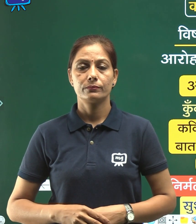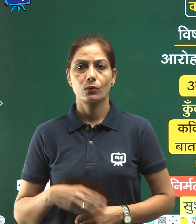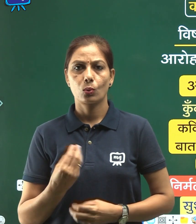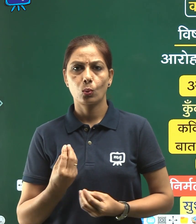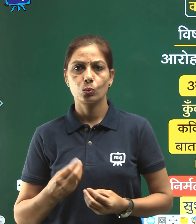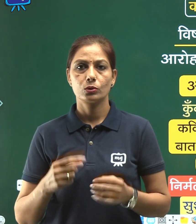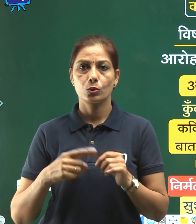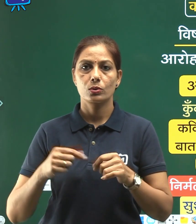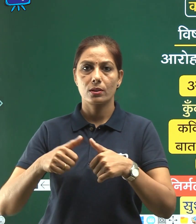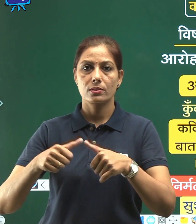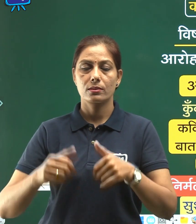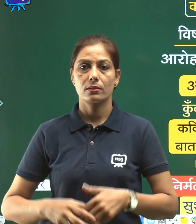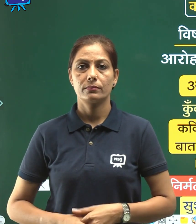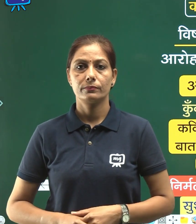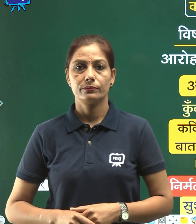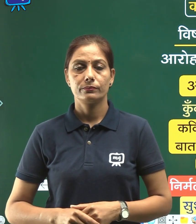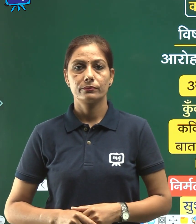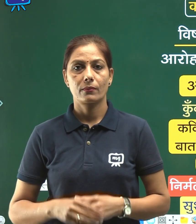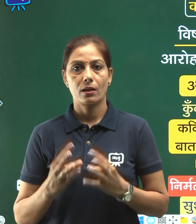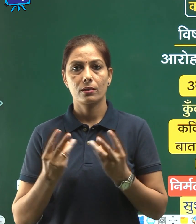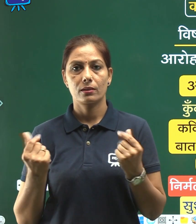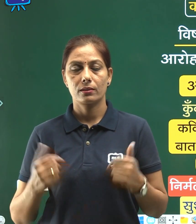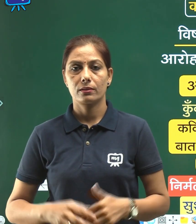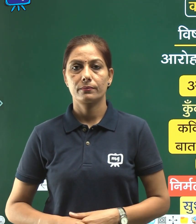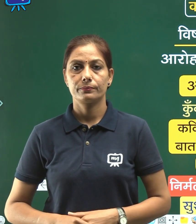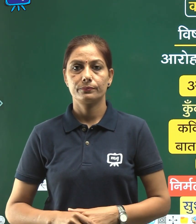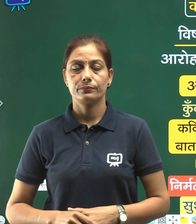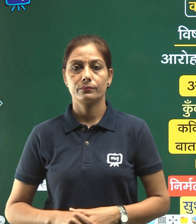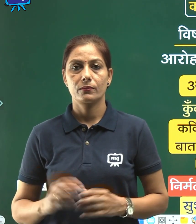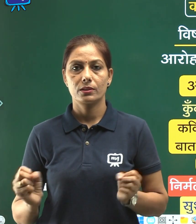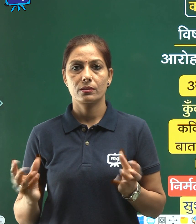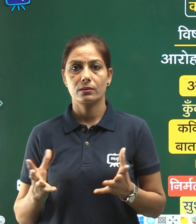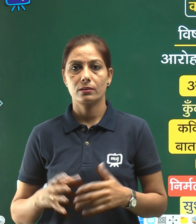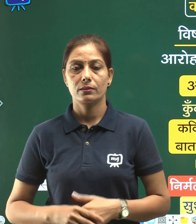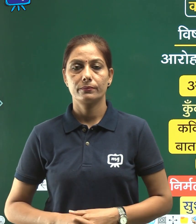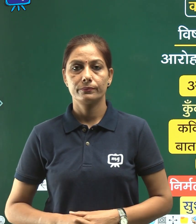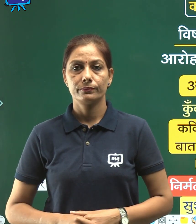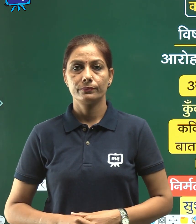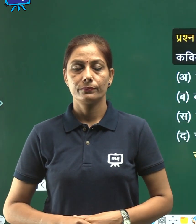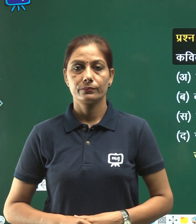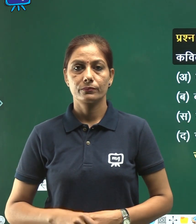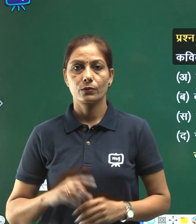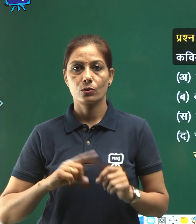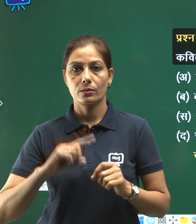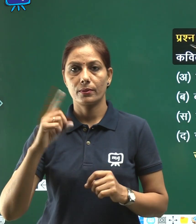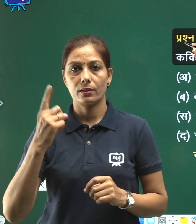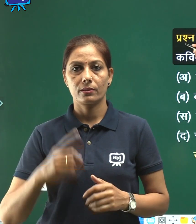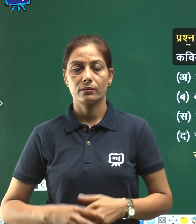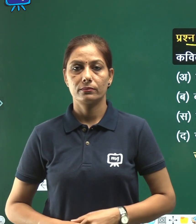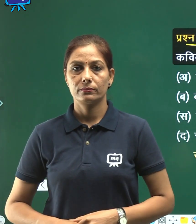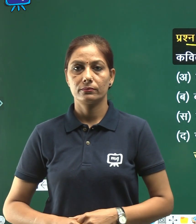कुछ प्रश्नोत्तर हल करेंगे। शुरू करें। प्रश्न 1,